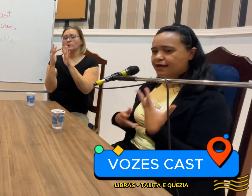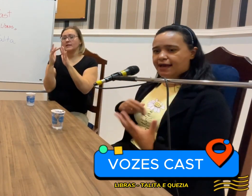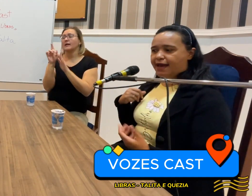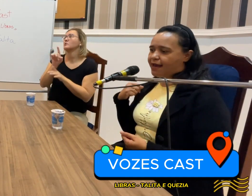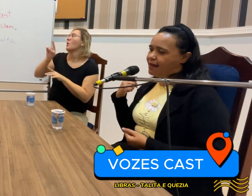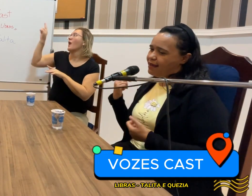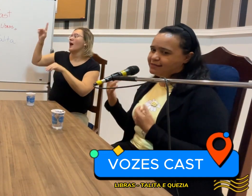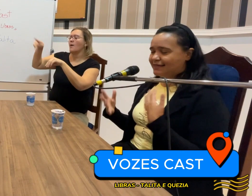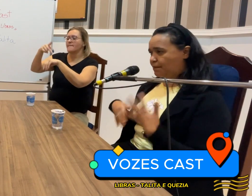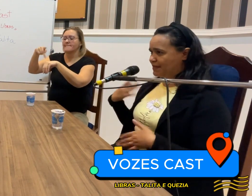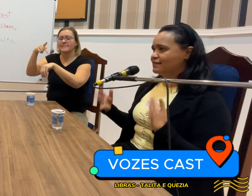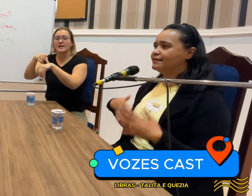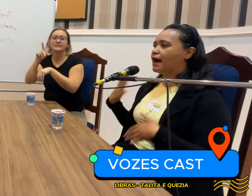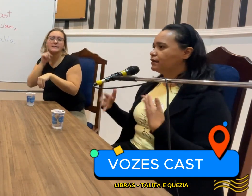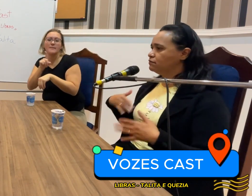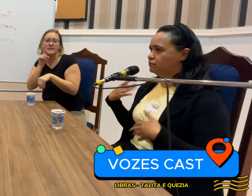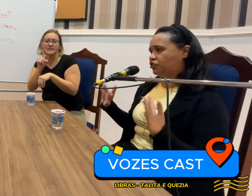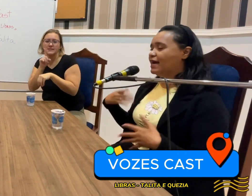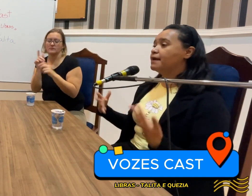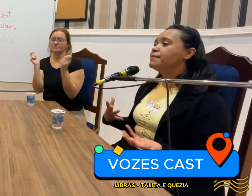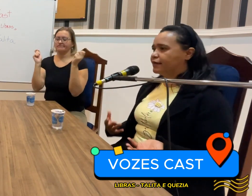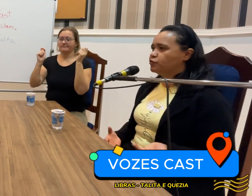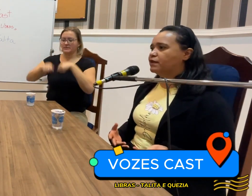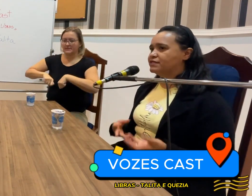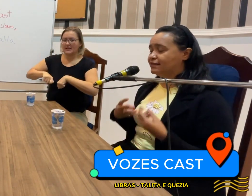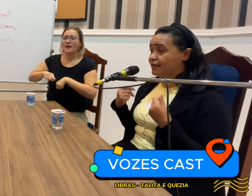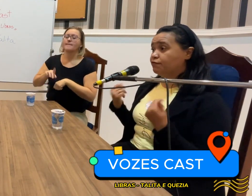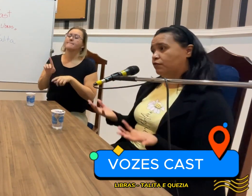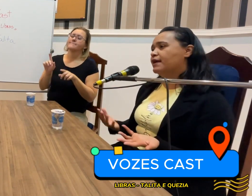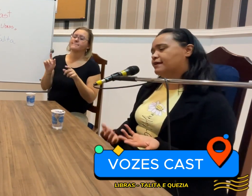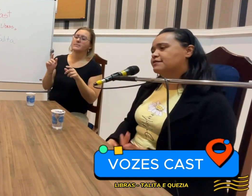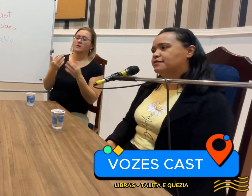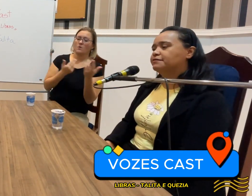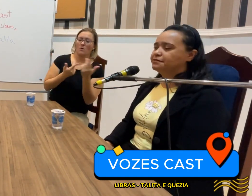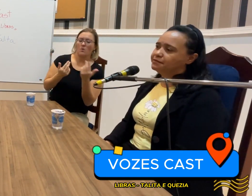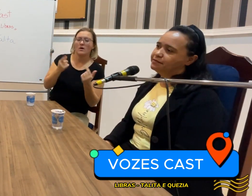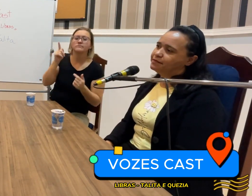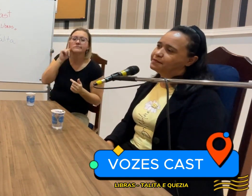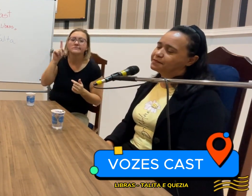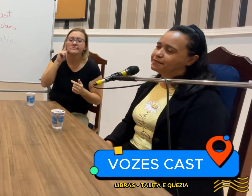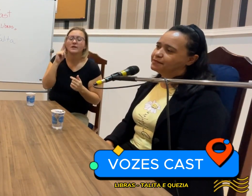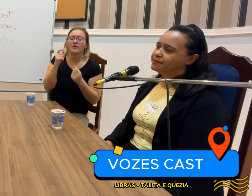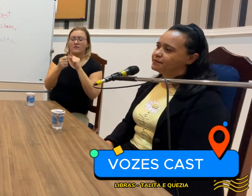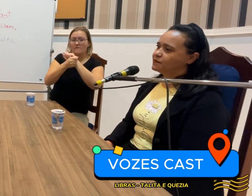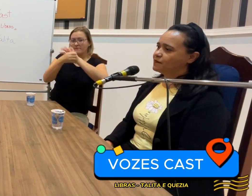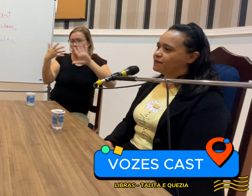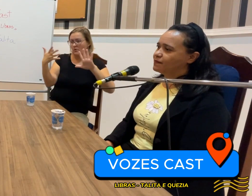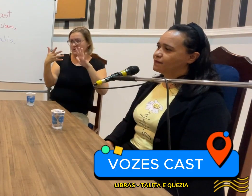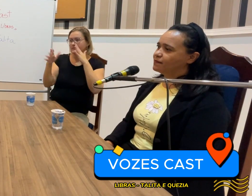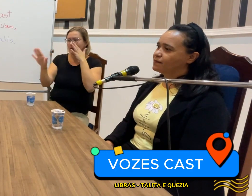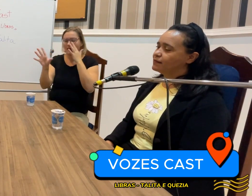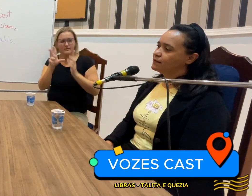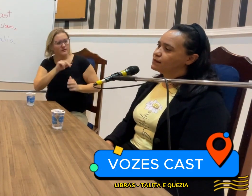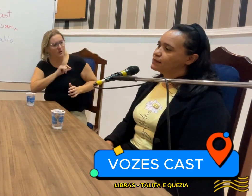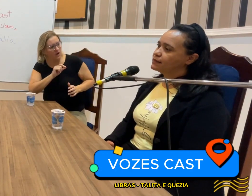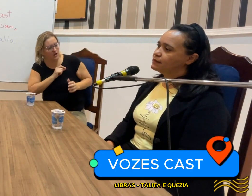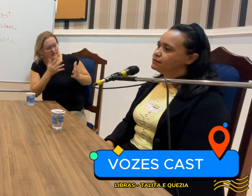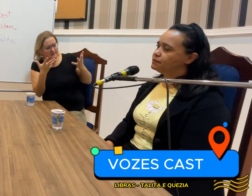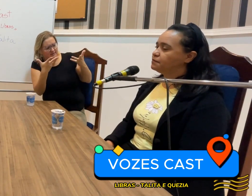você se capacitar diariamente, para você ter fluência. Exatamente, que incrível.